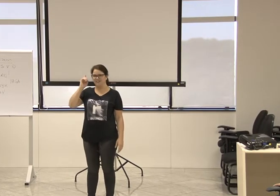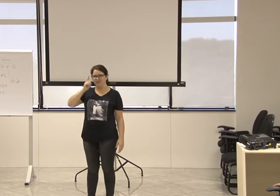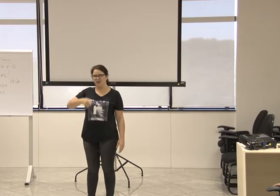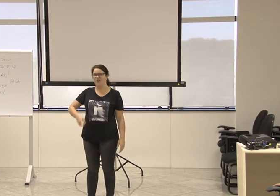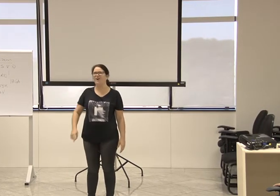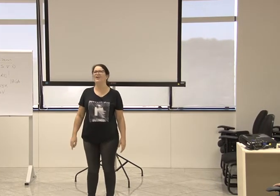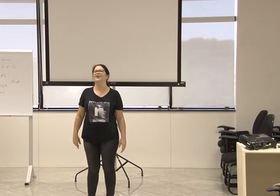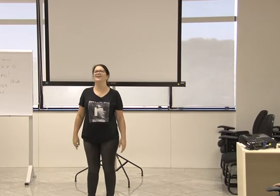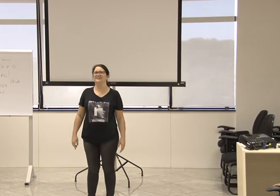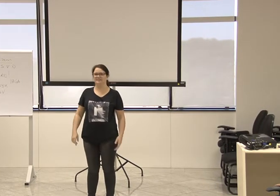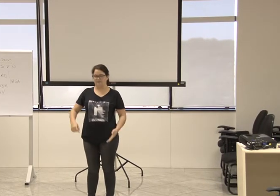Mandou.